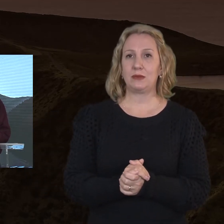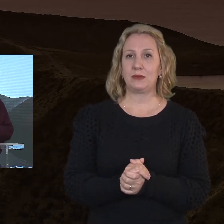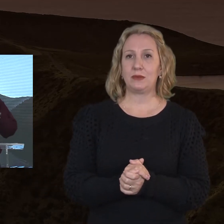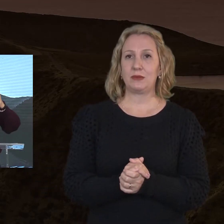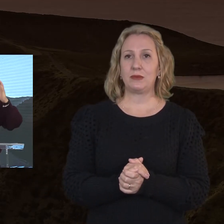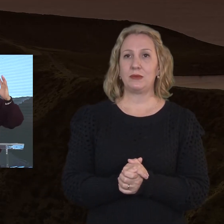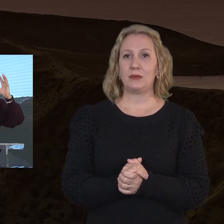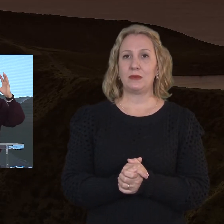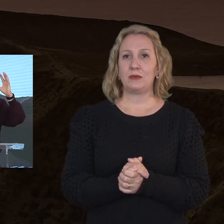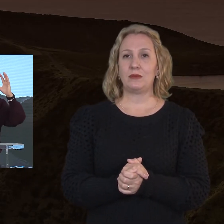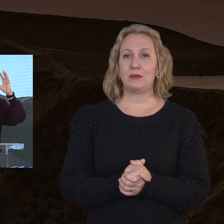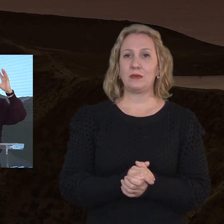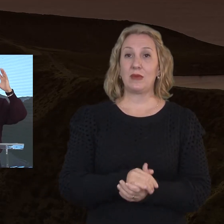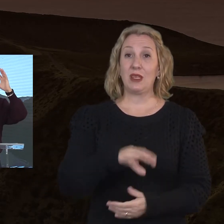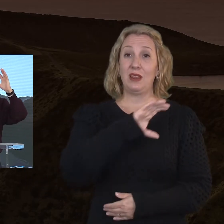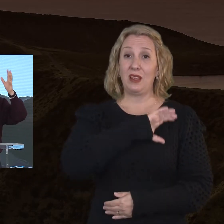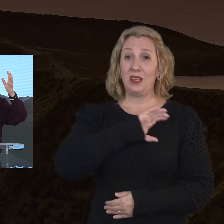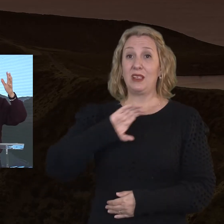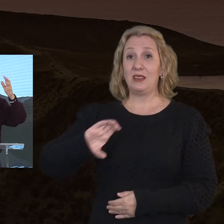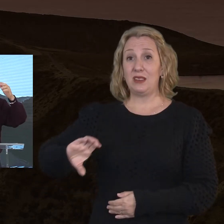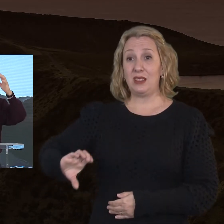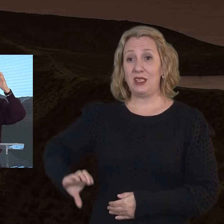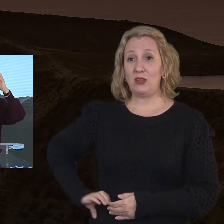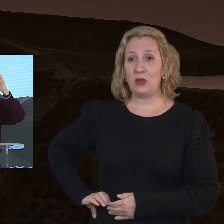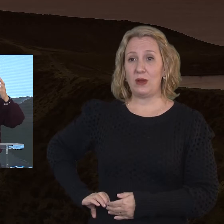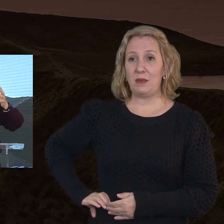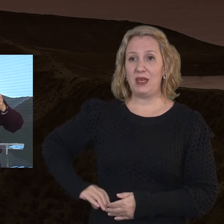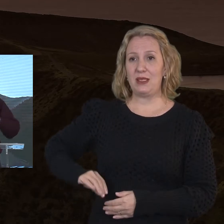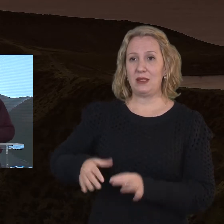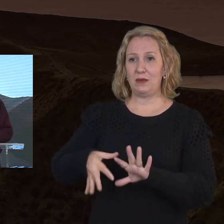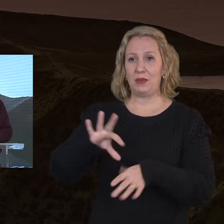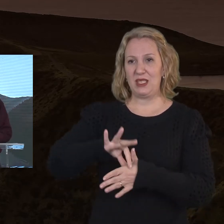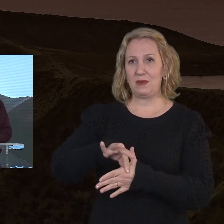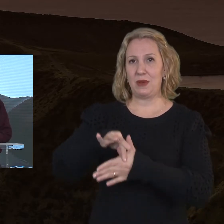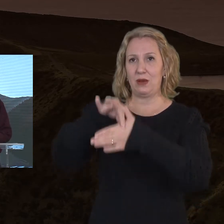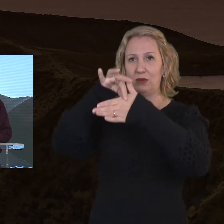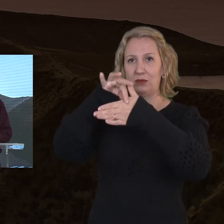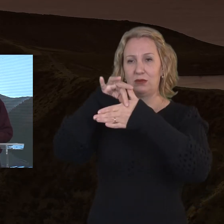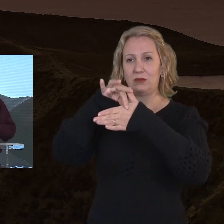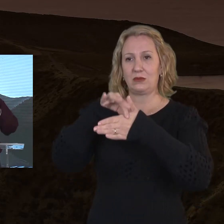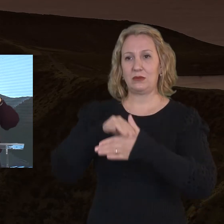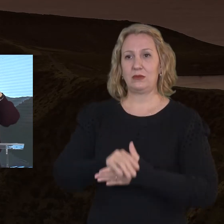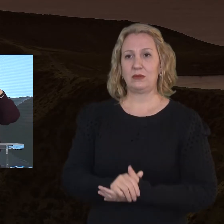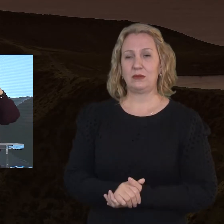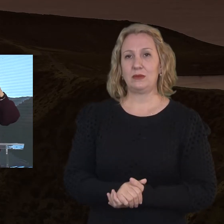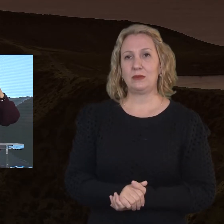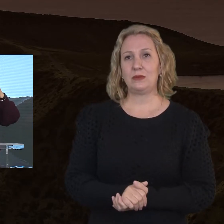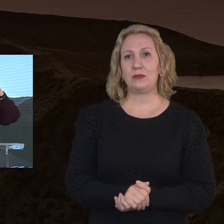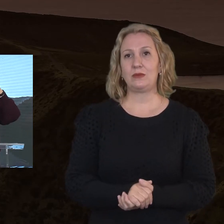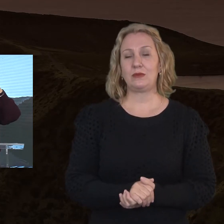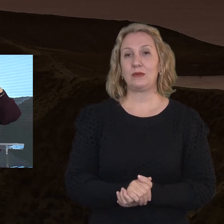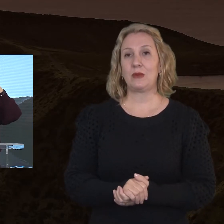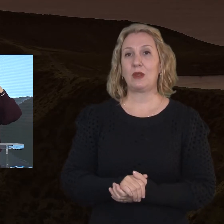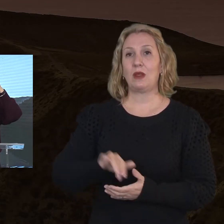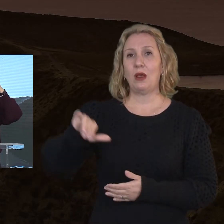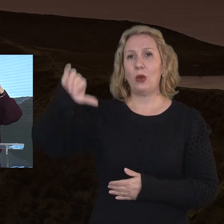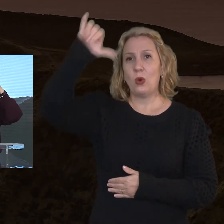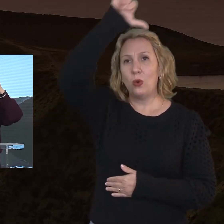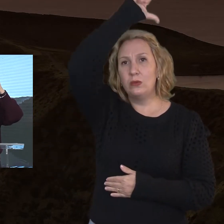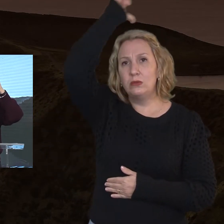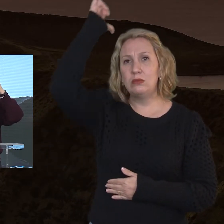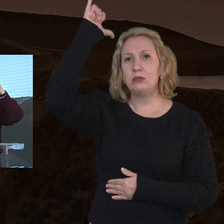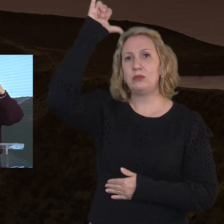máximos como cristo é o cabeça e ele foi ungido e essa unção que deus